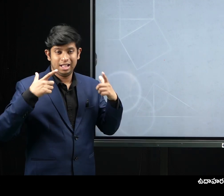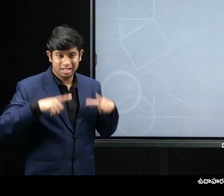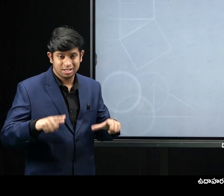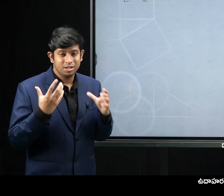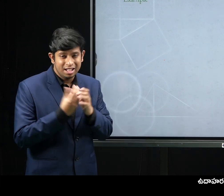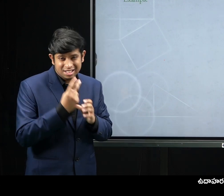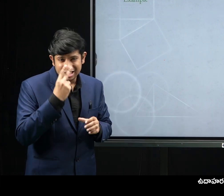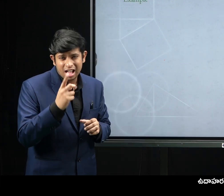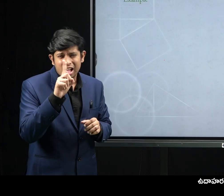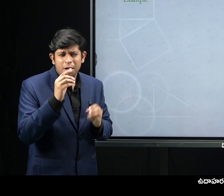ఉదాహరణ: